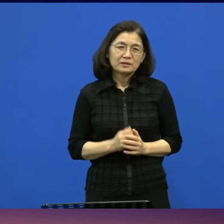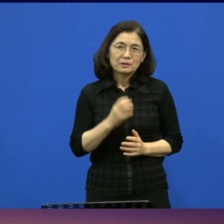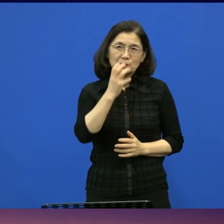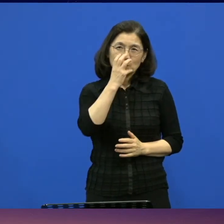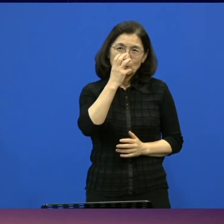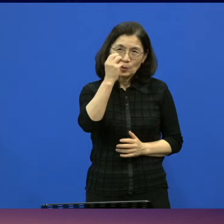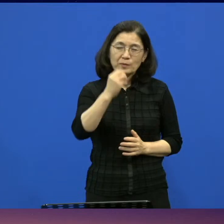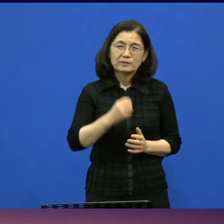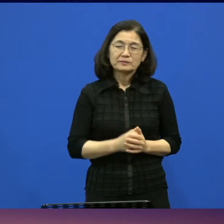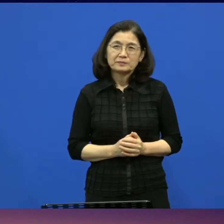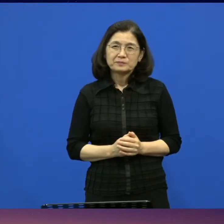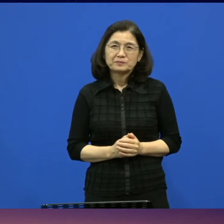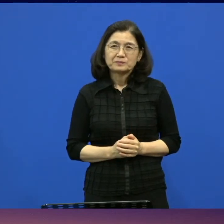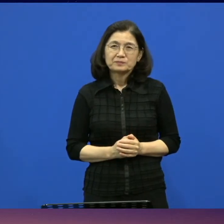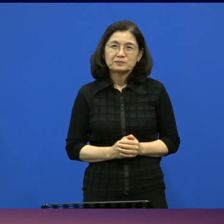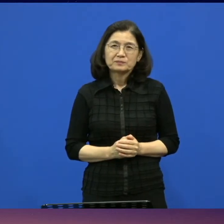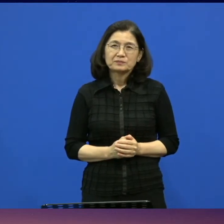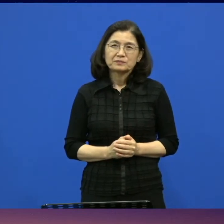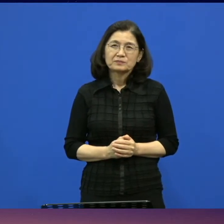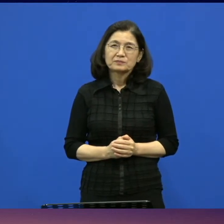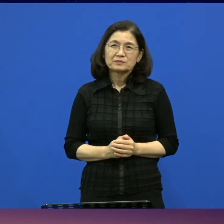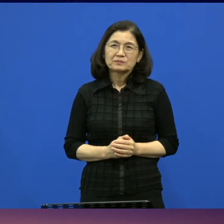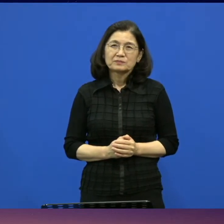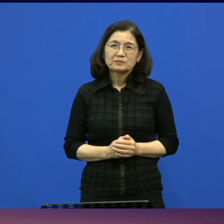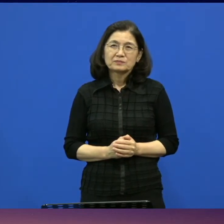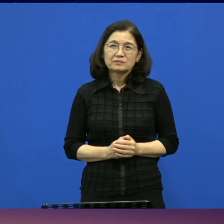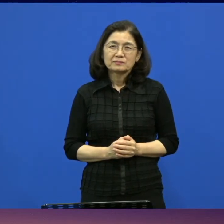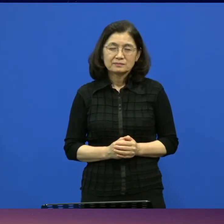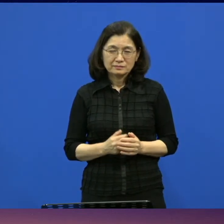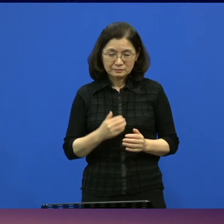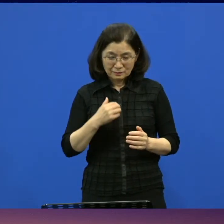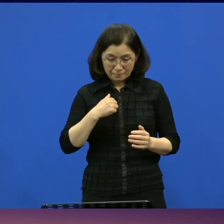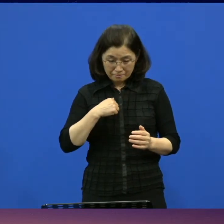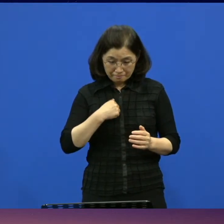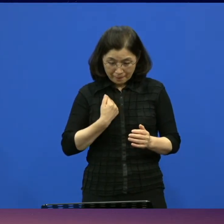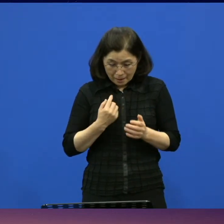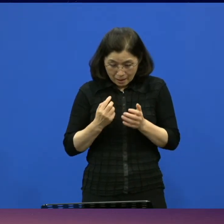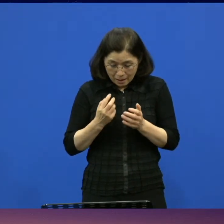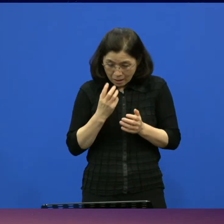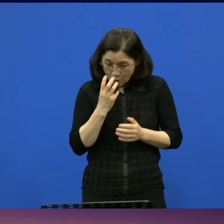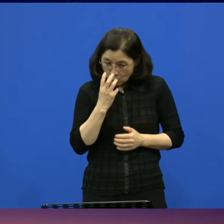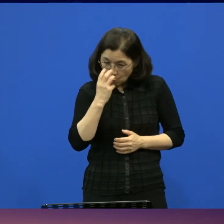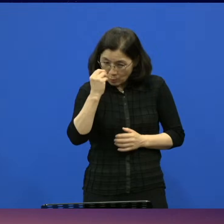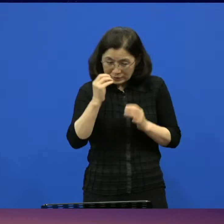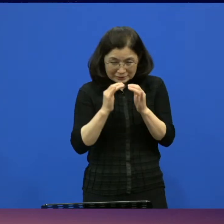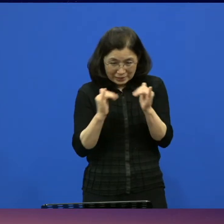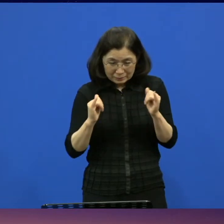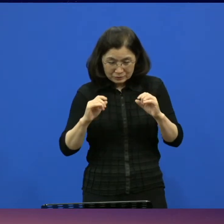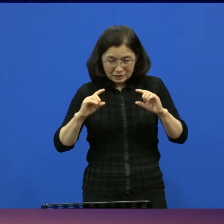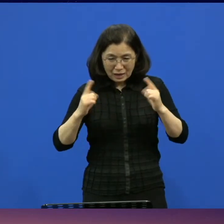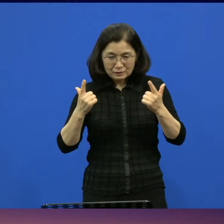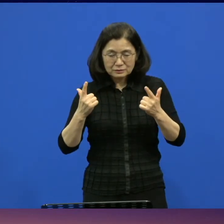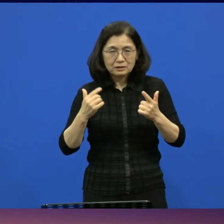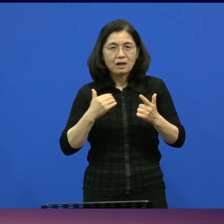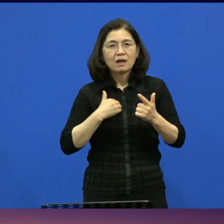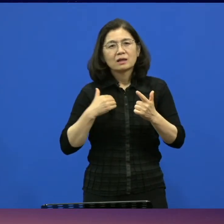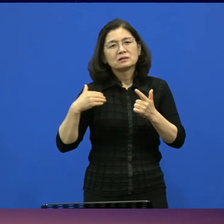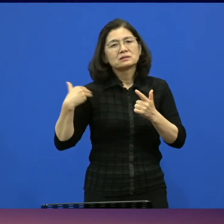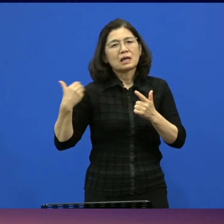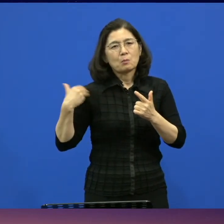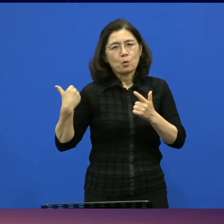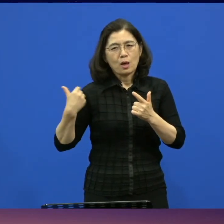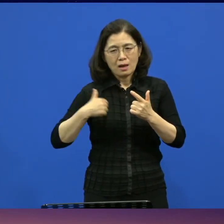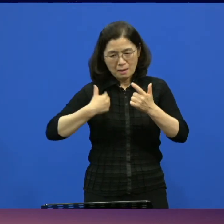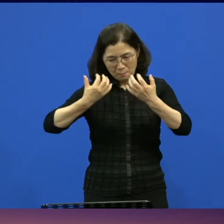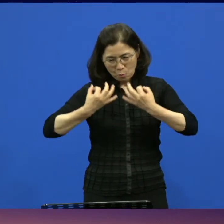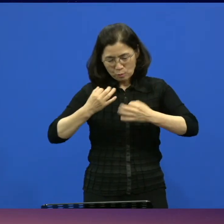그게 위장돼 있는 거죠. 그게 나도 몰라요, 교만한지 아닌지. 지금 내가 교만하다